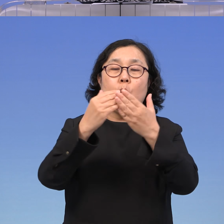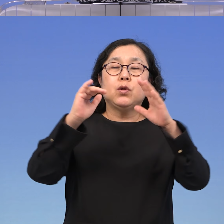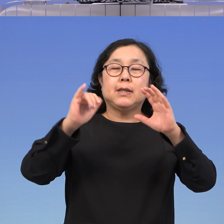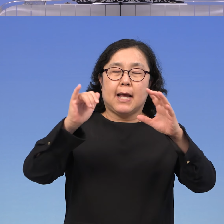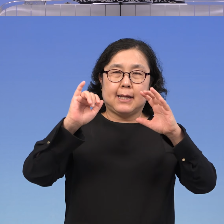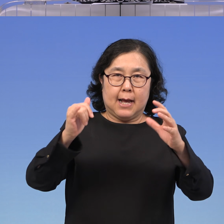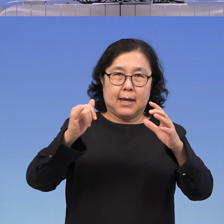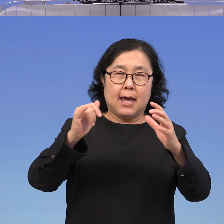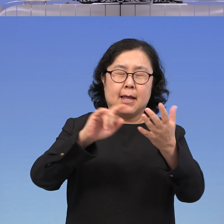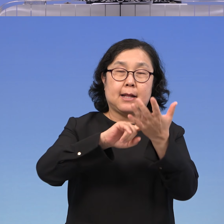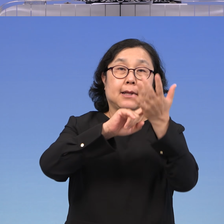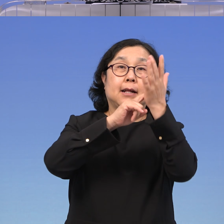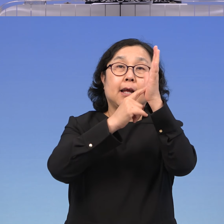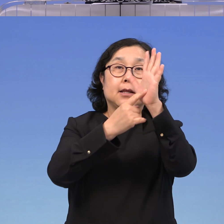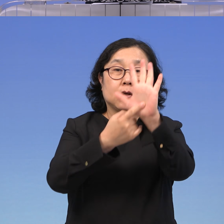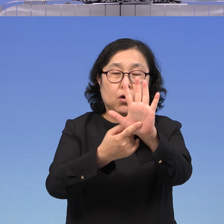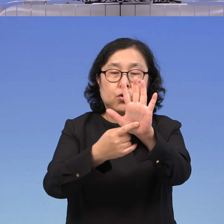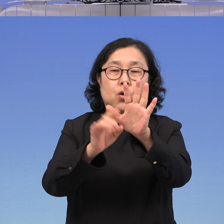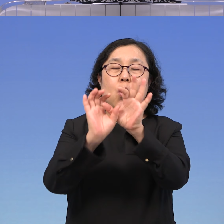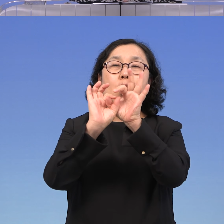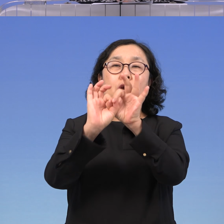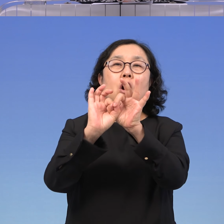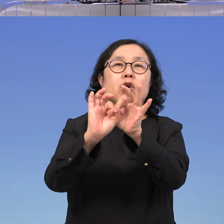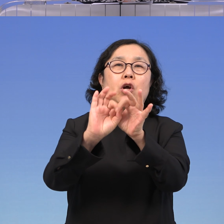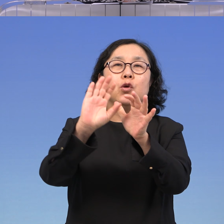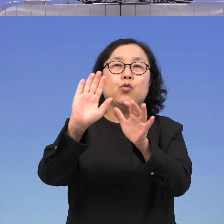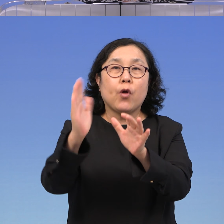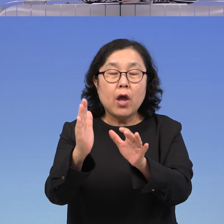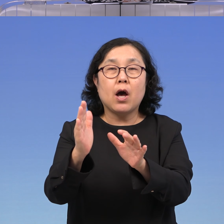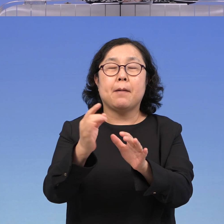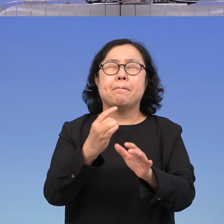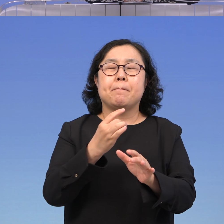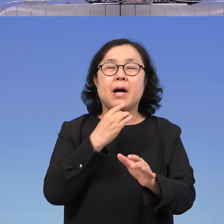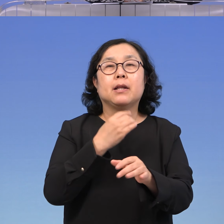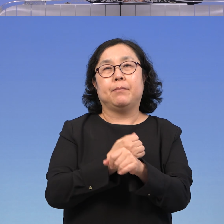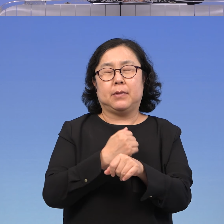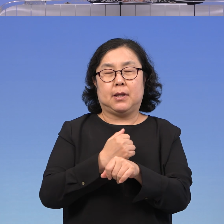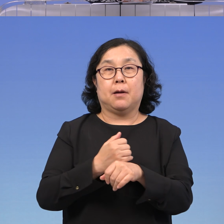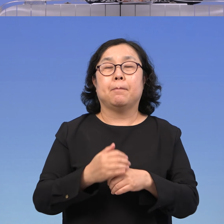연결이 돼야 그 지식이 살아 있는 지식 이라는 것입니다